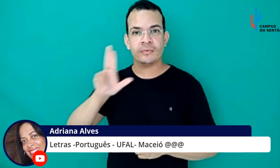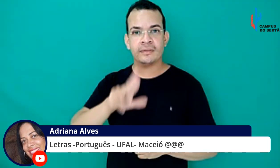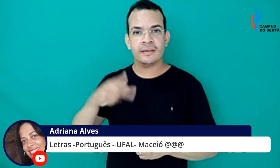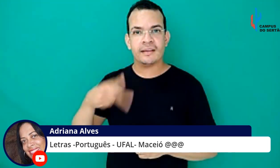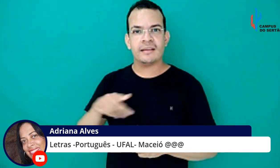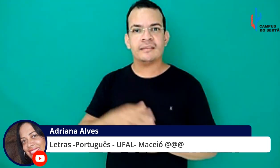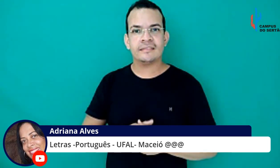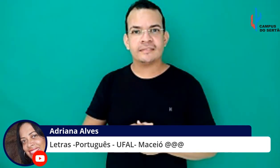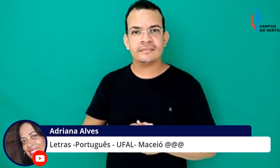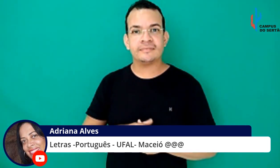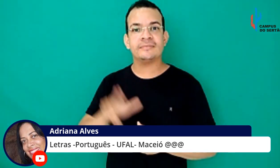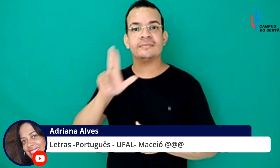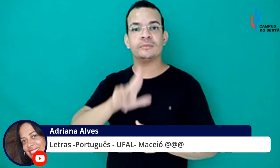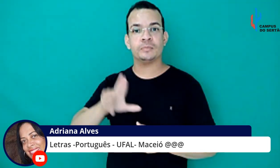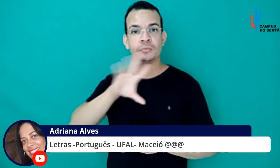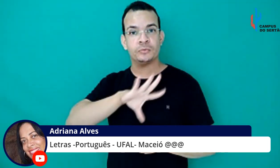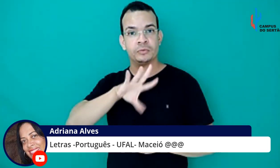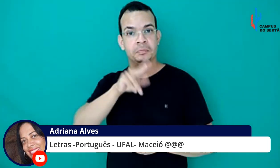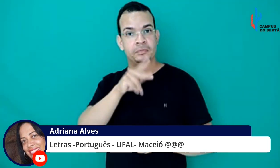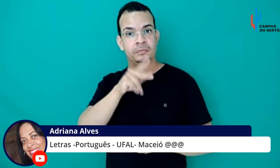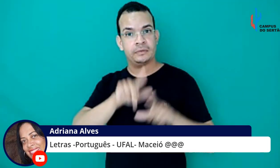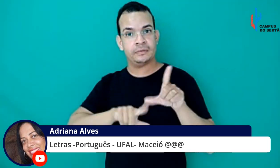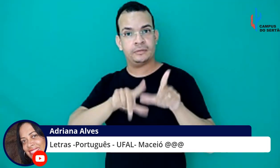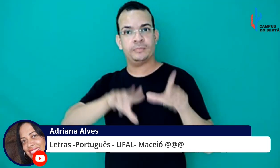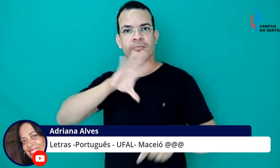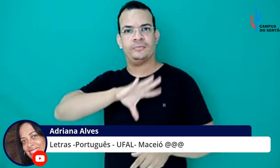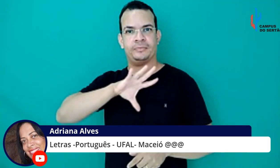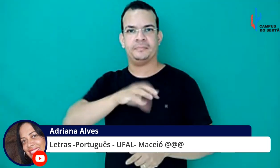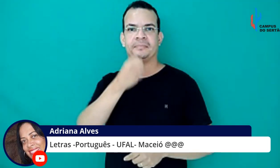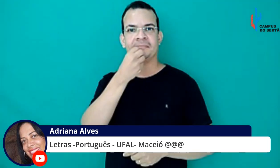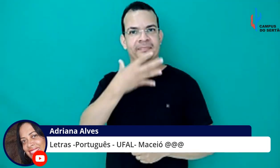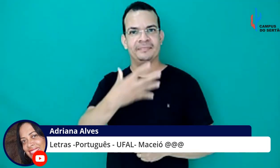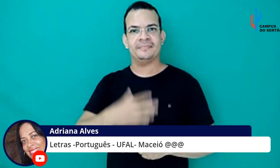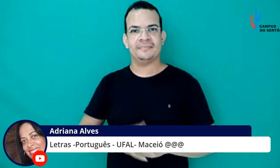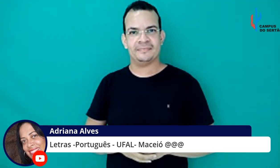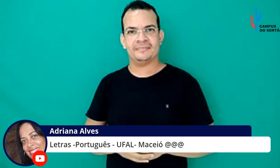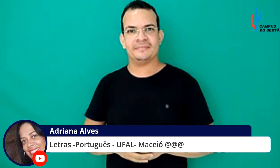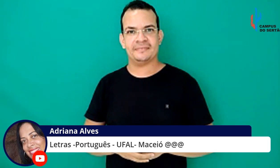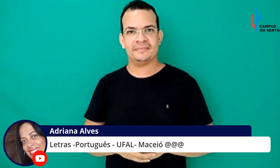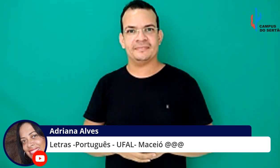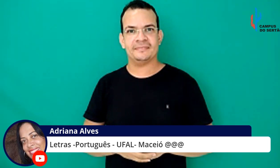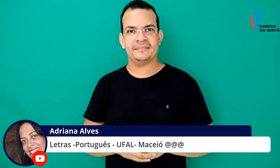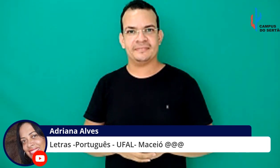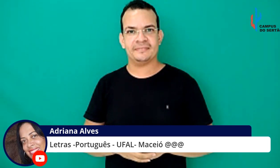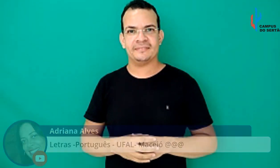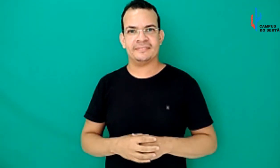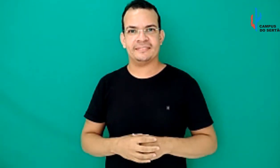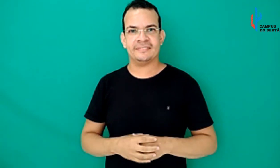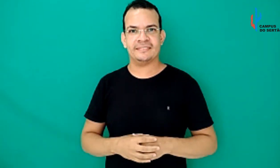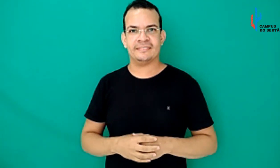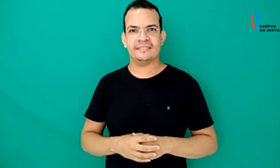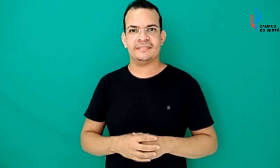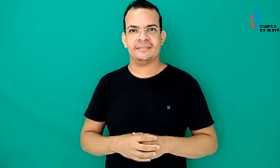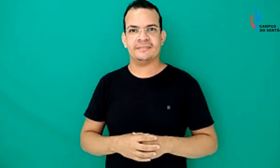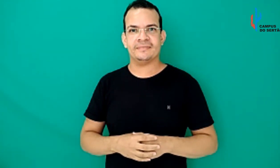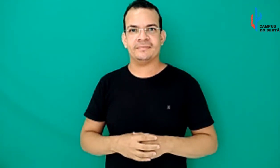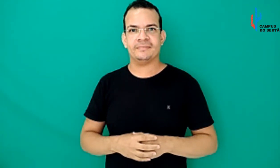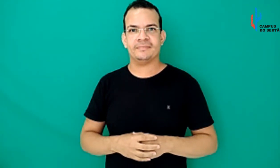Olha, o FAO, aqui do estado de Alagoas, Letras Português, que bom. Seja bem-vinda.